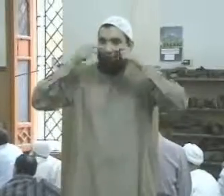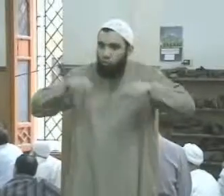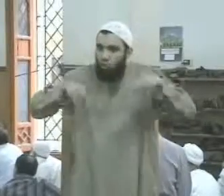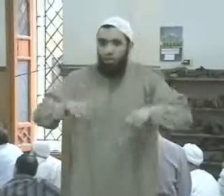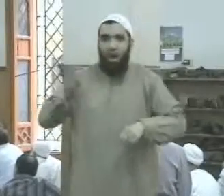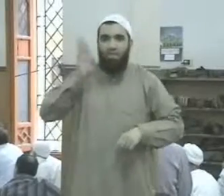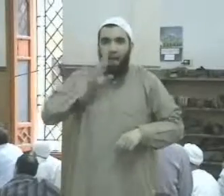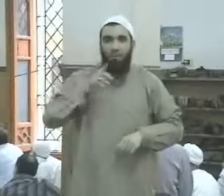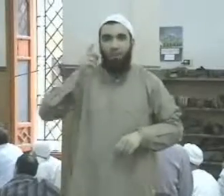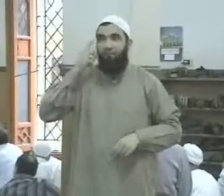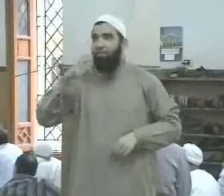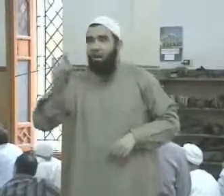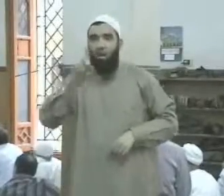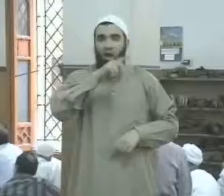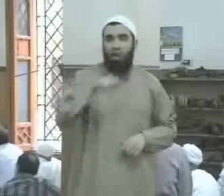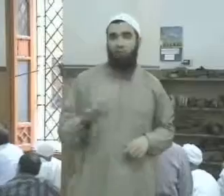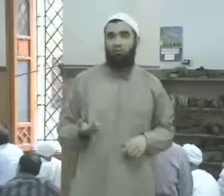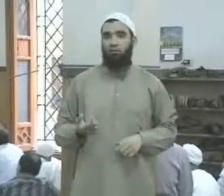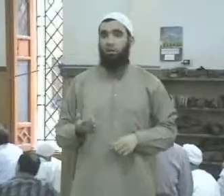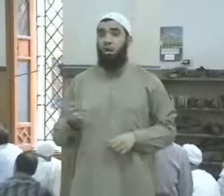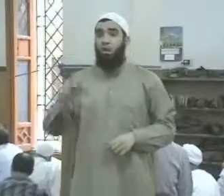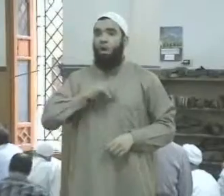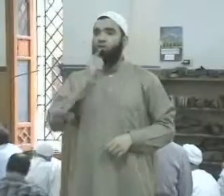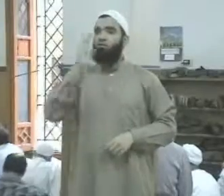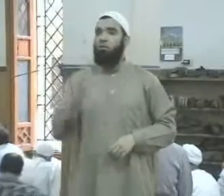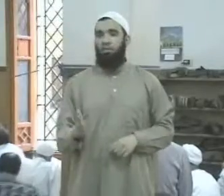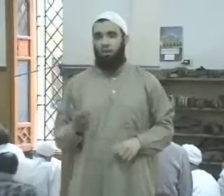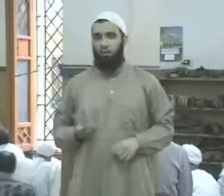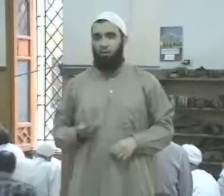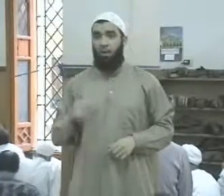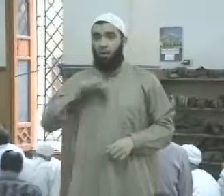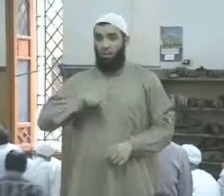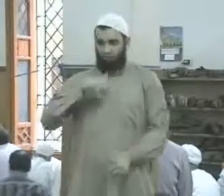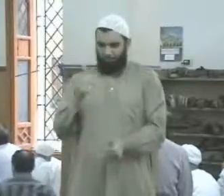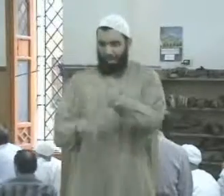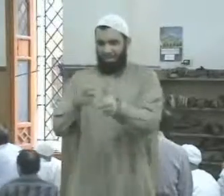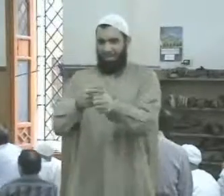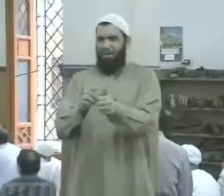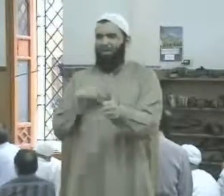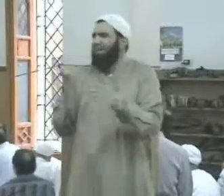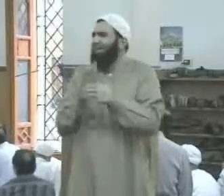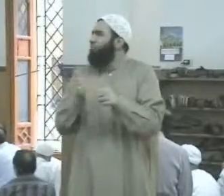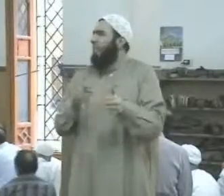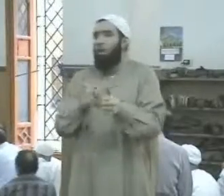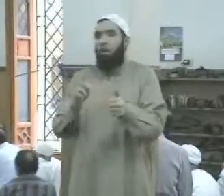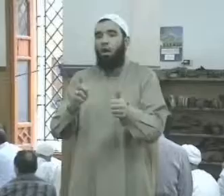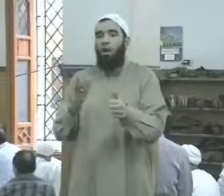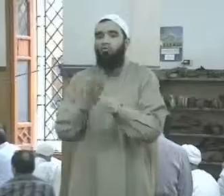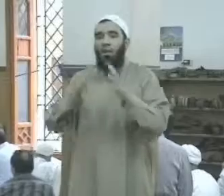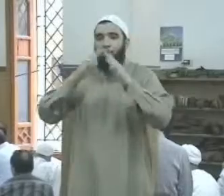ابنائنا نجح لكن حدوده الامتحان. اين البلد